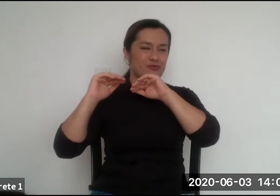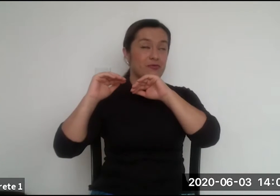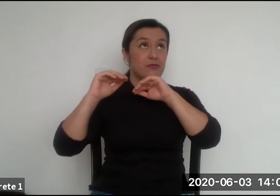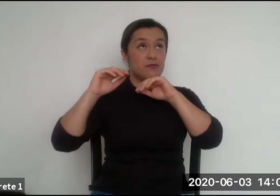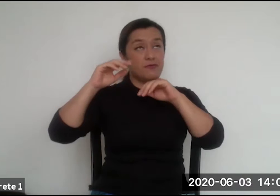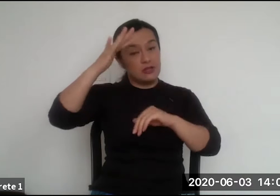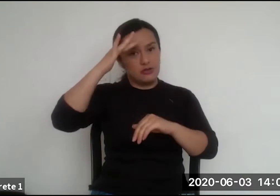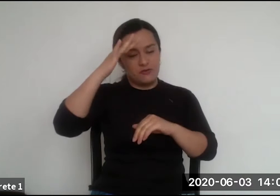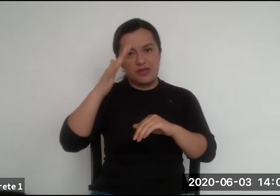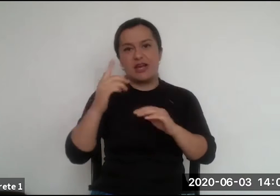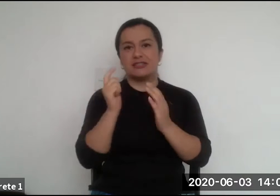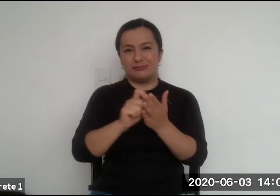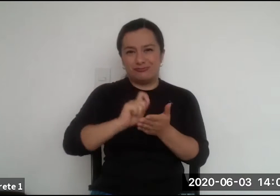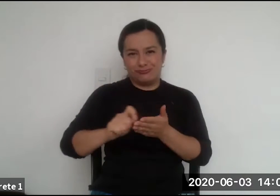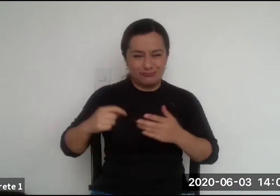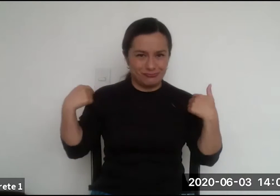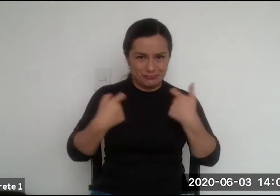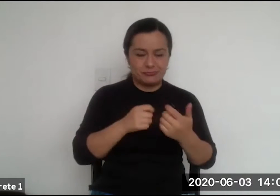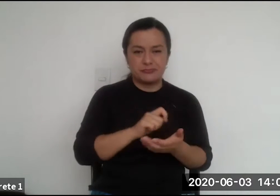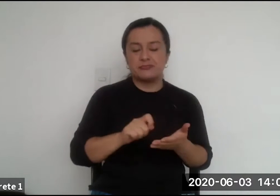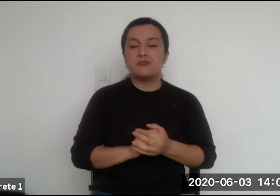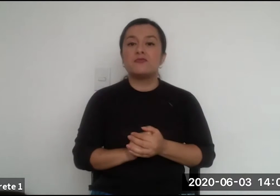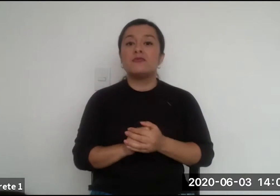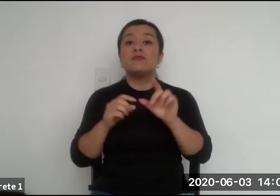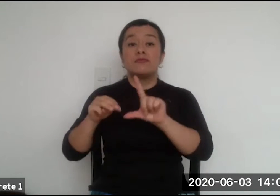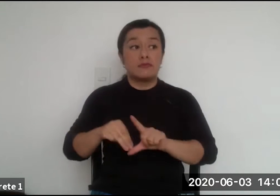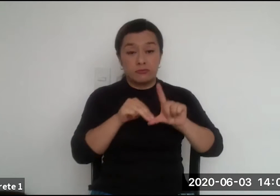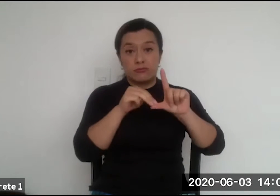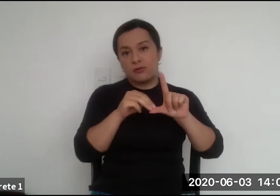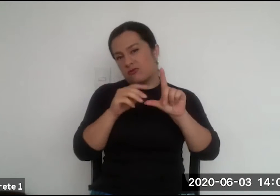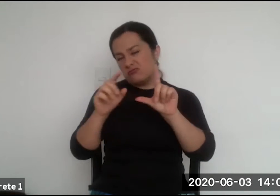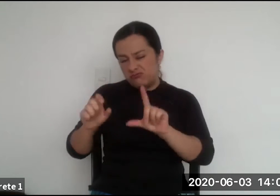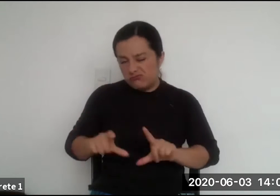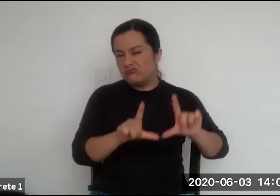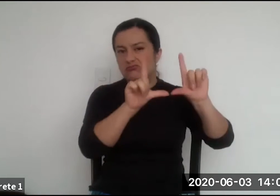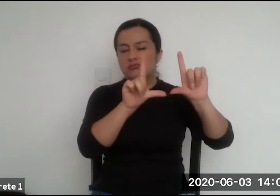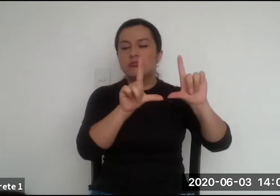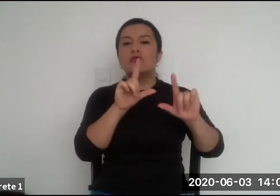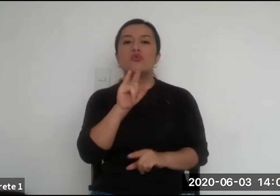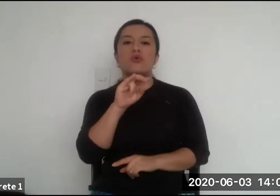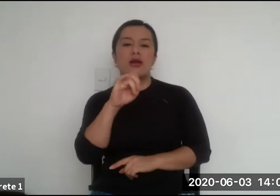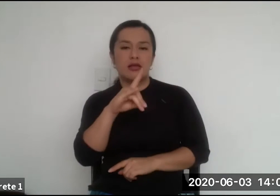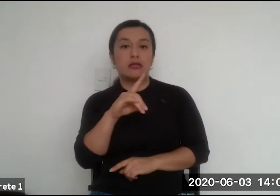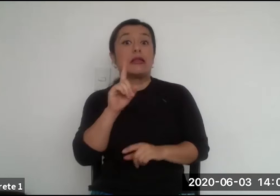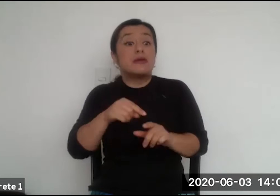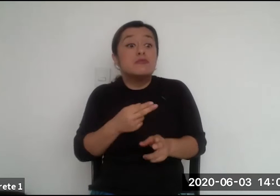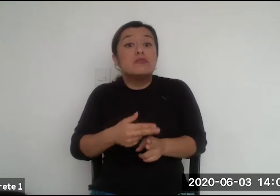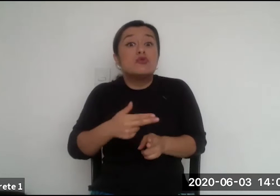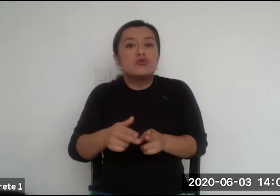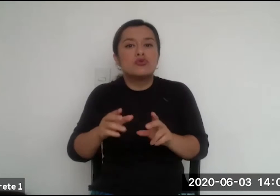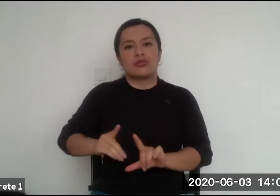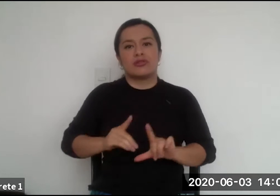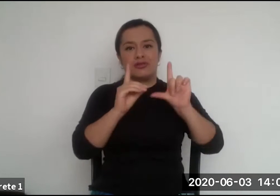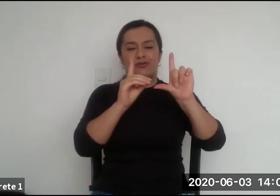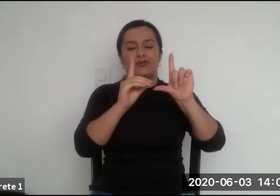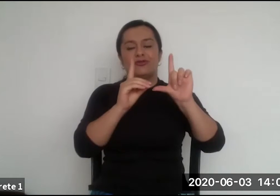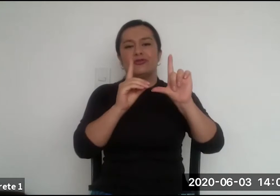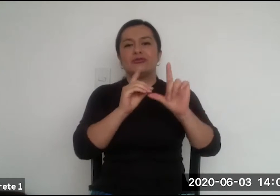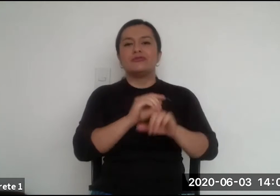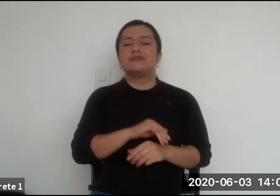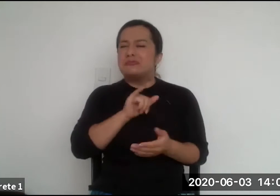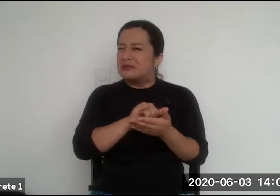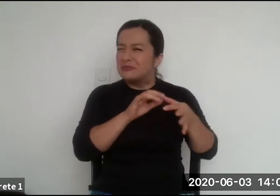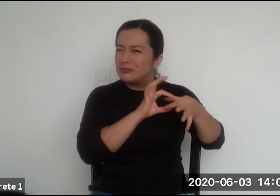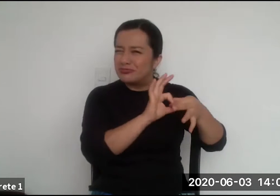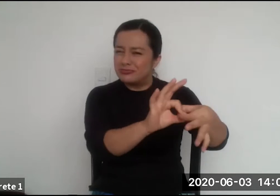una maestría en el programa de posgrado en estudios latinoamericanos también de la UNAM y es candidato a doctor por él mismo. Su línea de trabajo en la